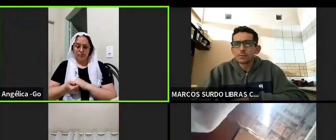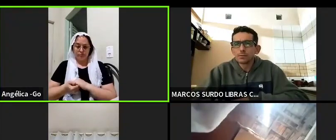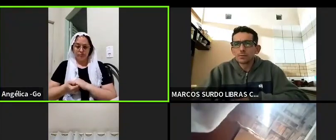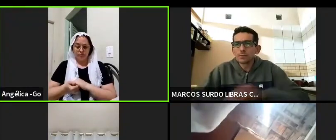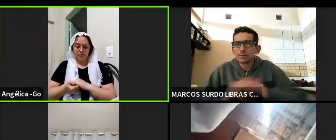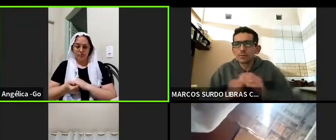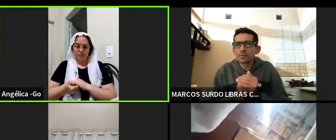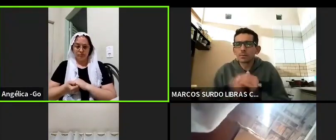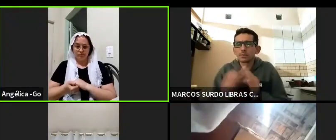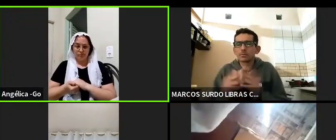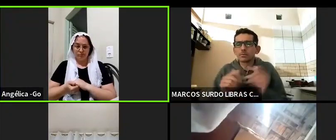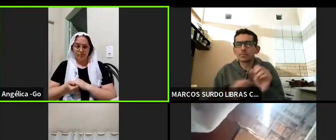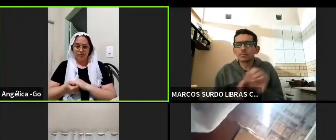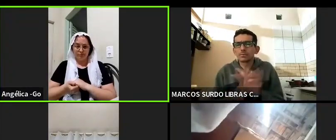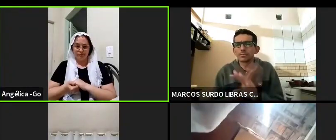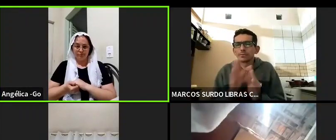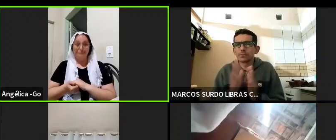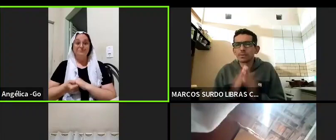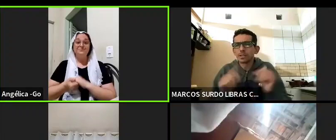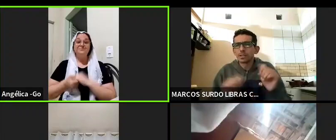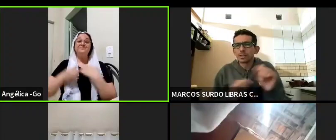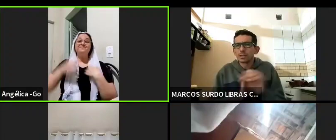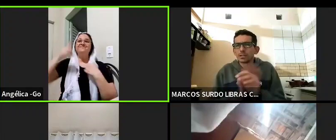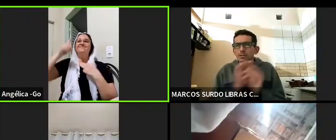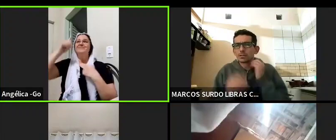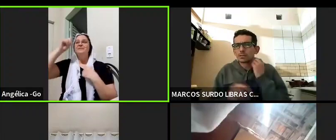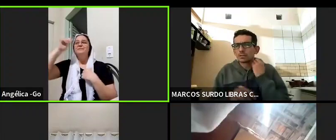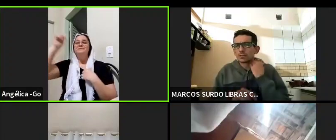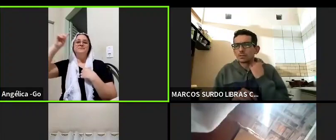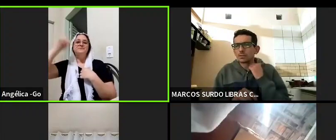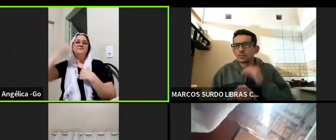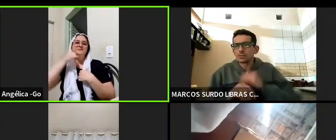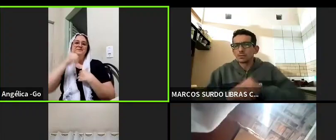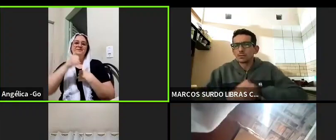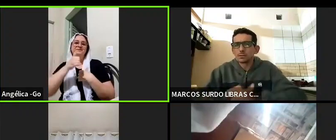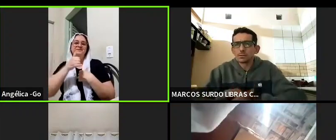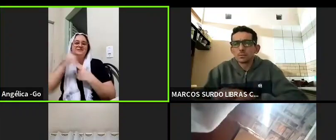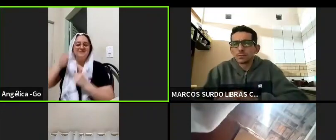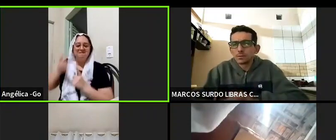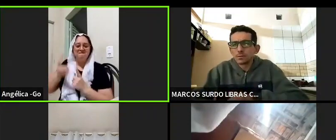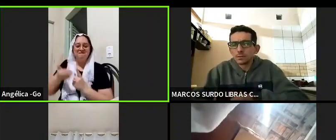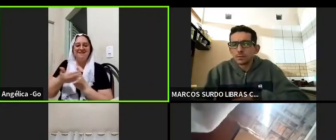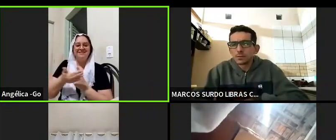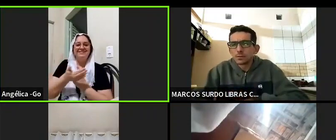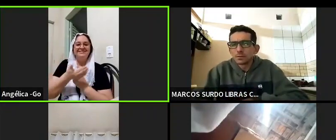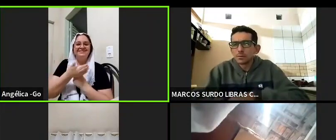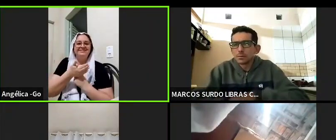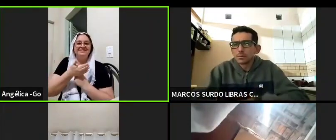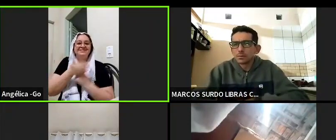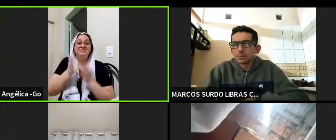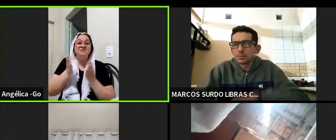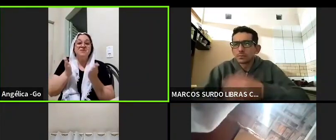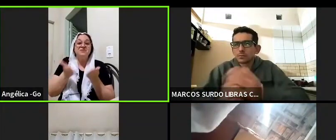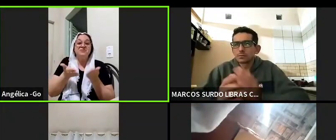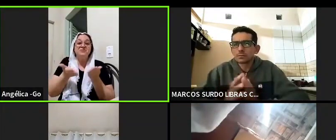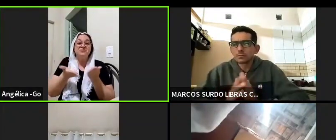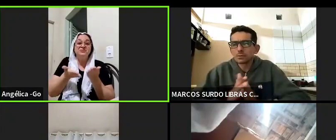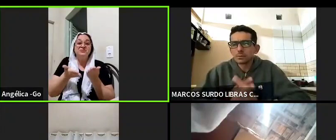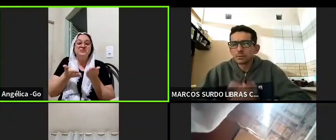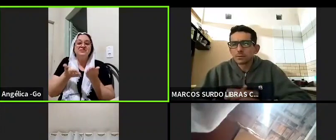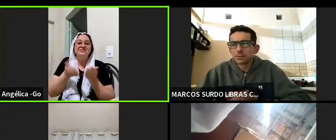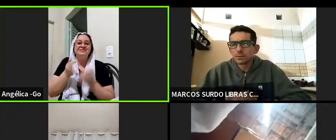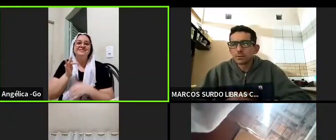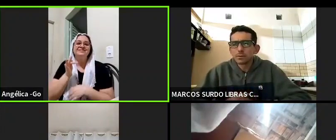está guardando a nossa entrada, a nossa saída, agora e para sempre. É o que o Senhor está dando de